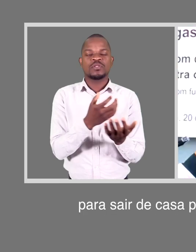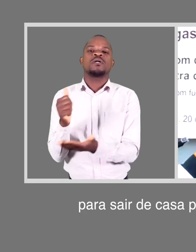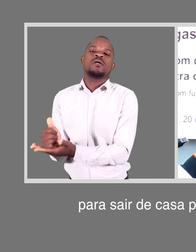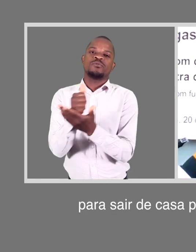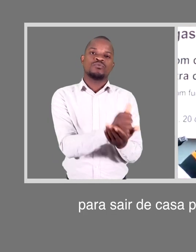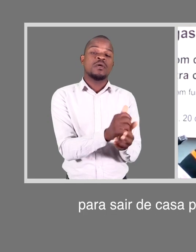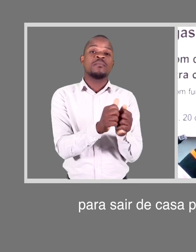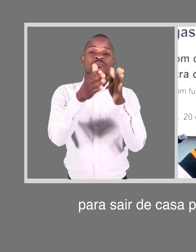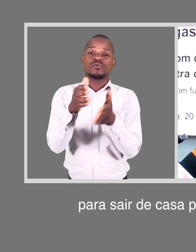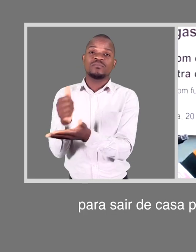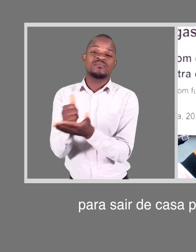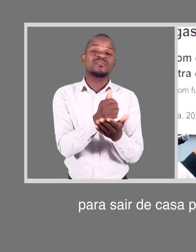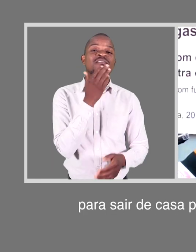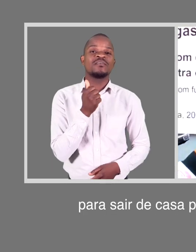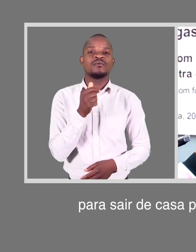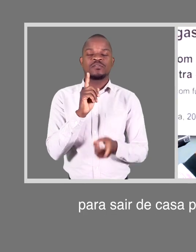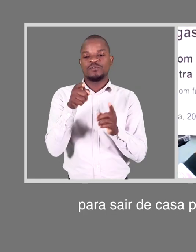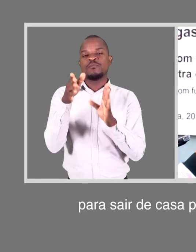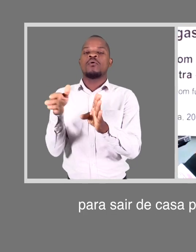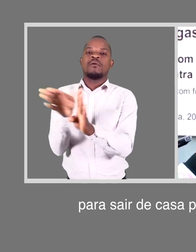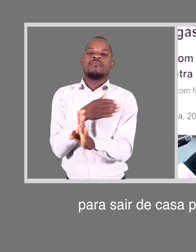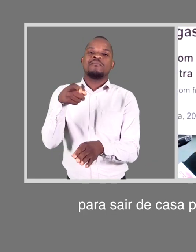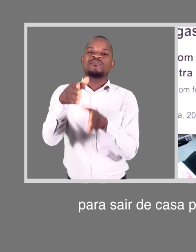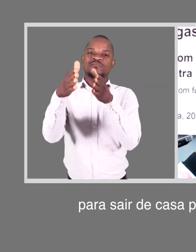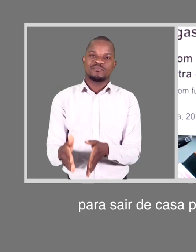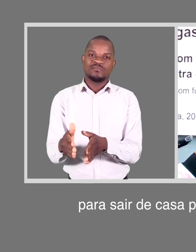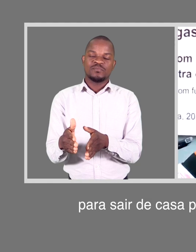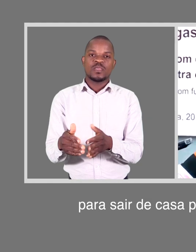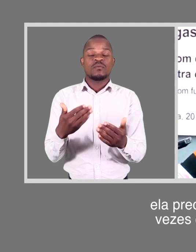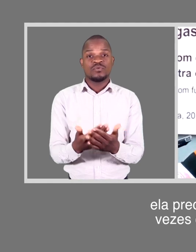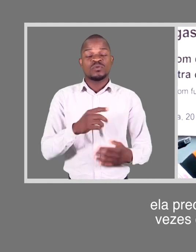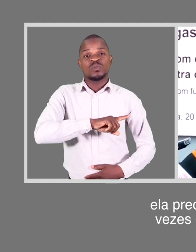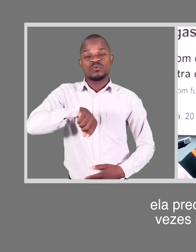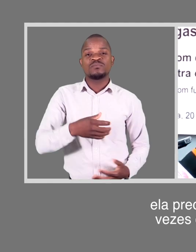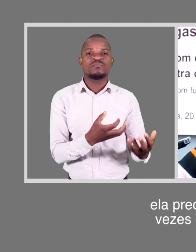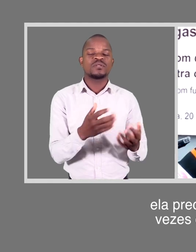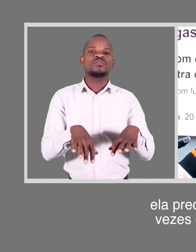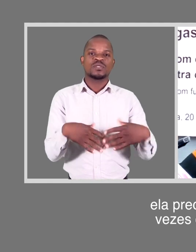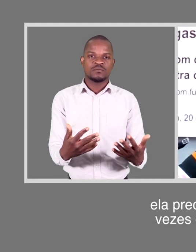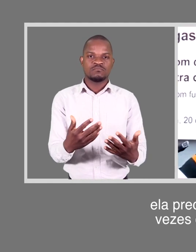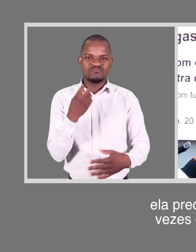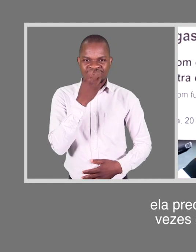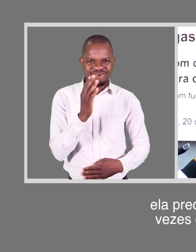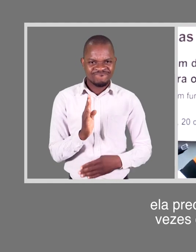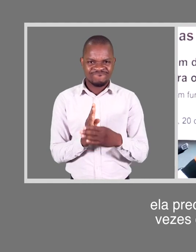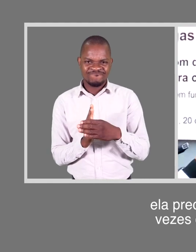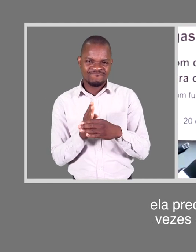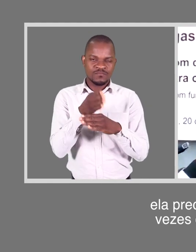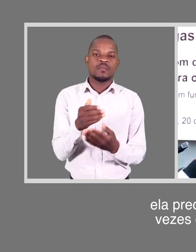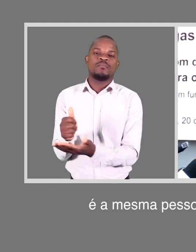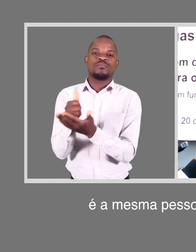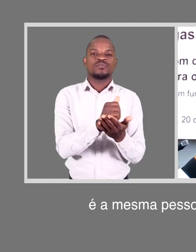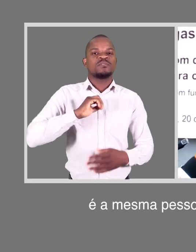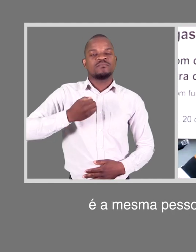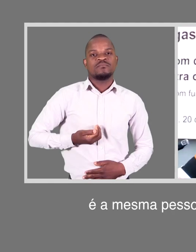para sair de casa para o gabinete, para vir denunciar, ela precisa de ajuda e muitas das vezes quem lhe pode